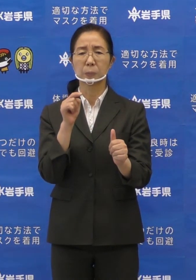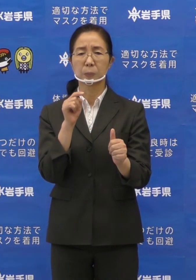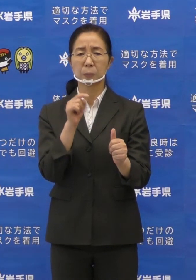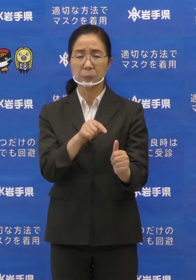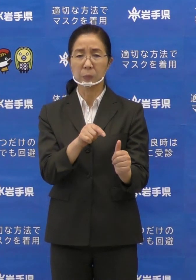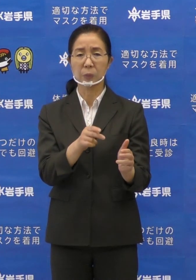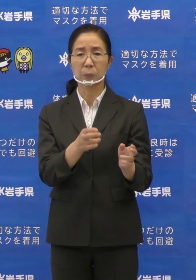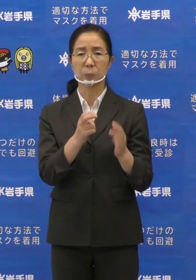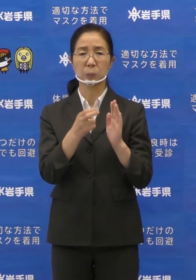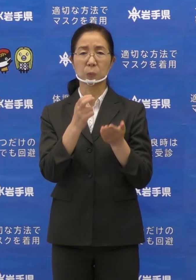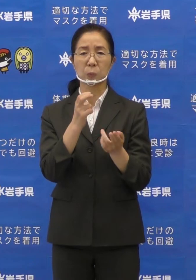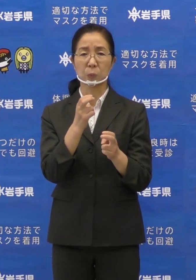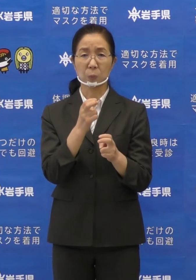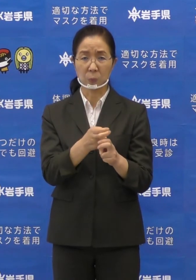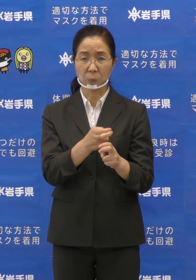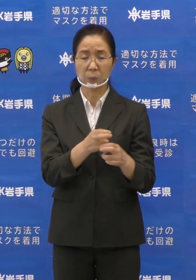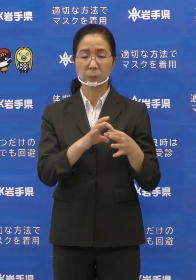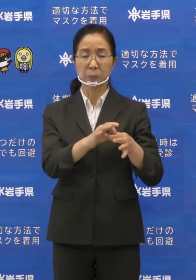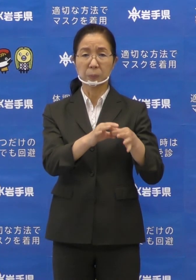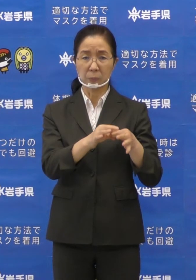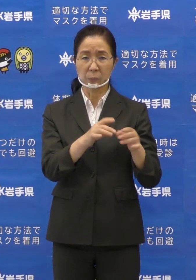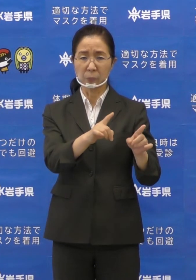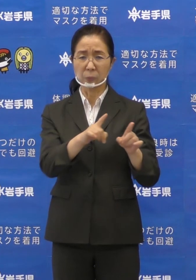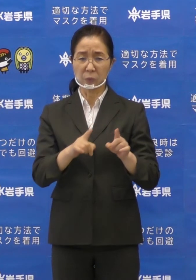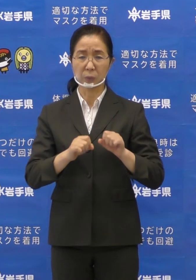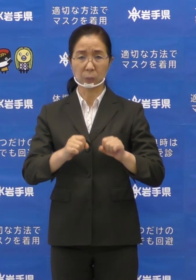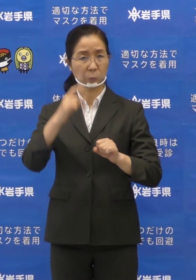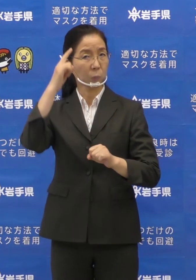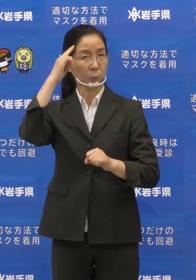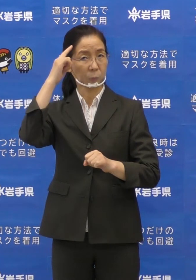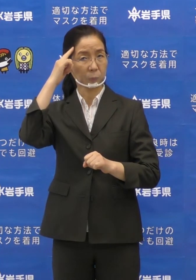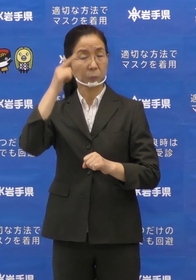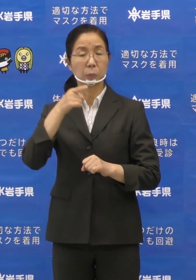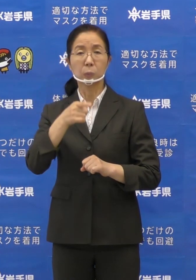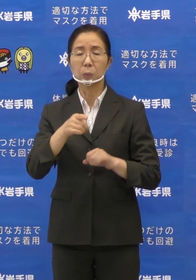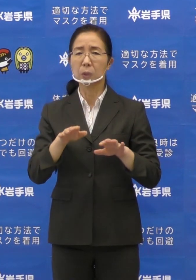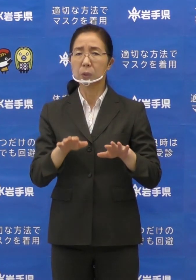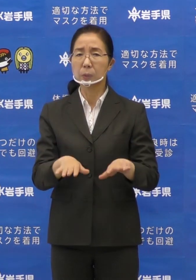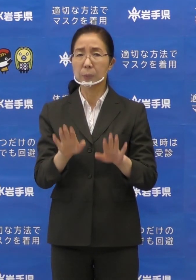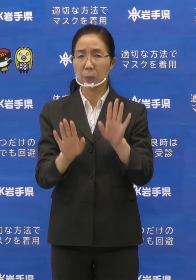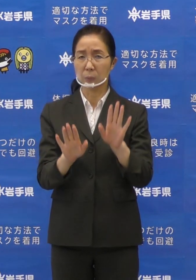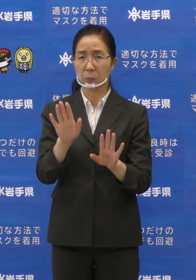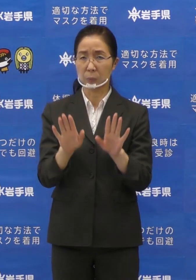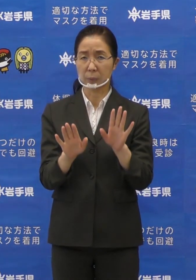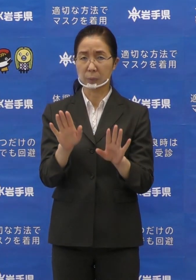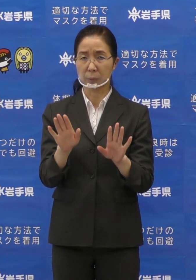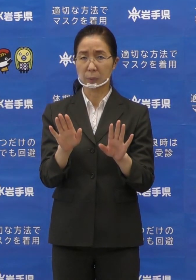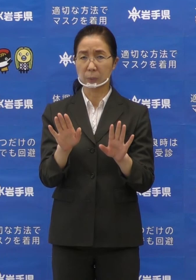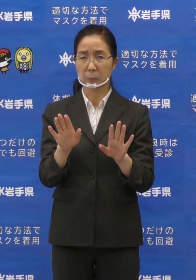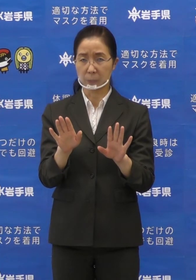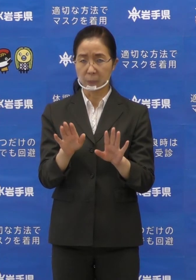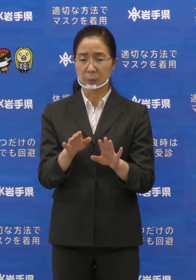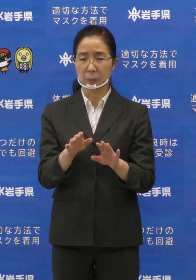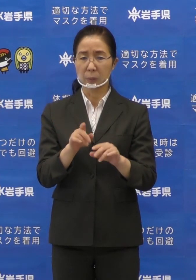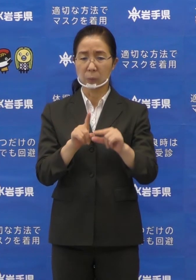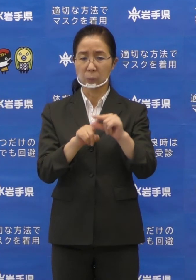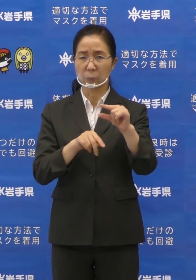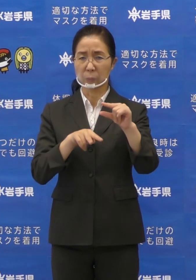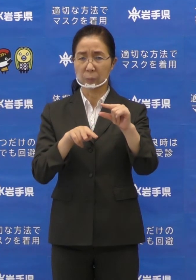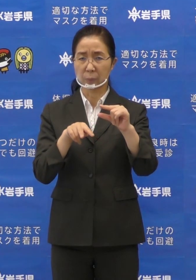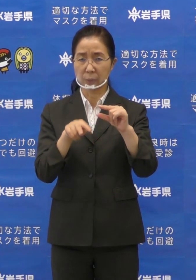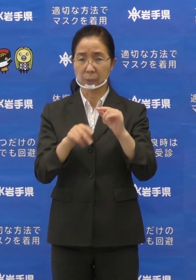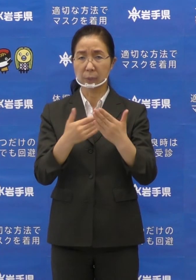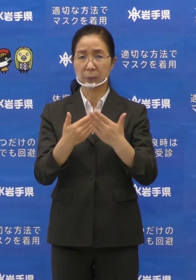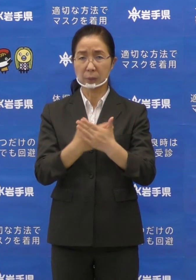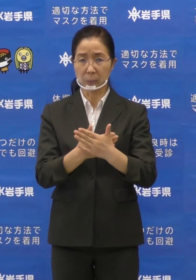度こうどういったことが想定されるかというのはあると思うんですが、今現段階で柱となる行動制限であると